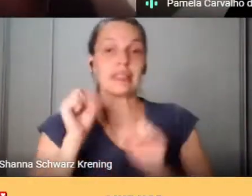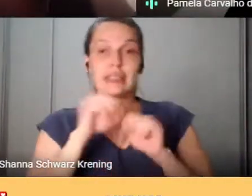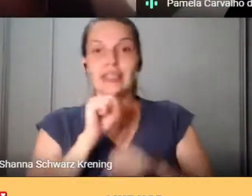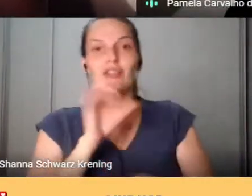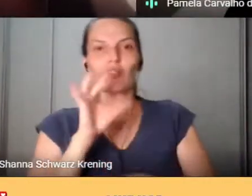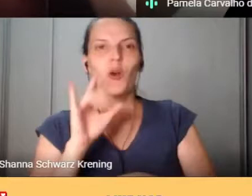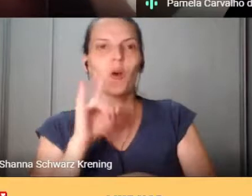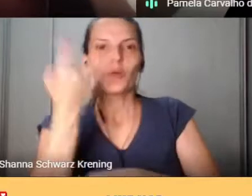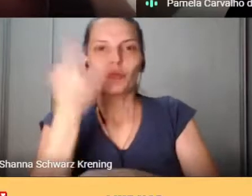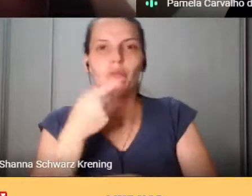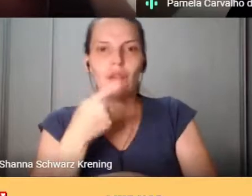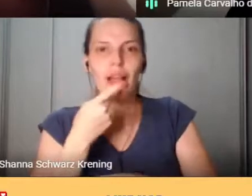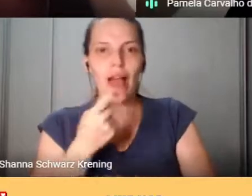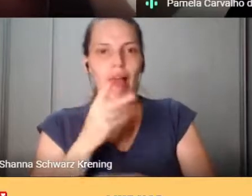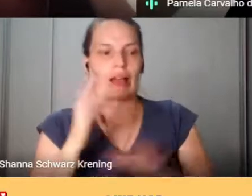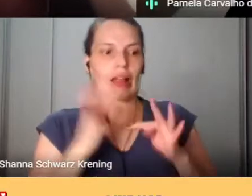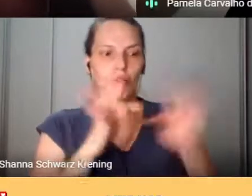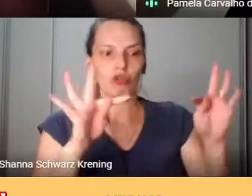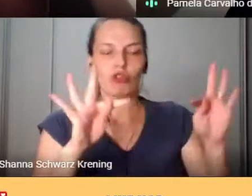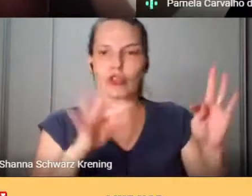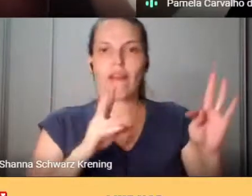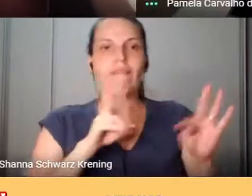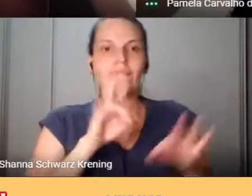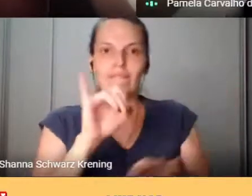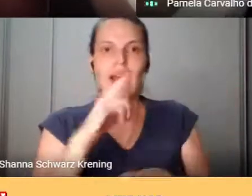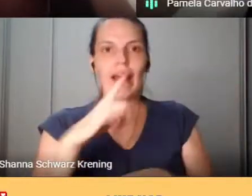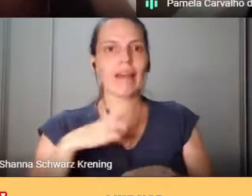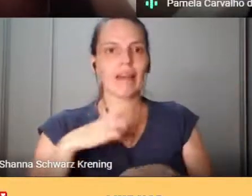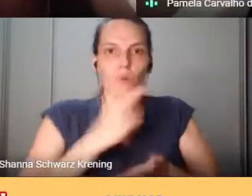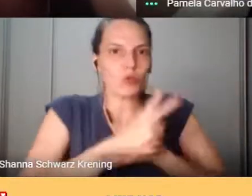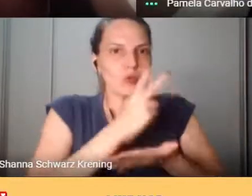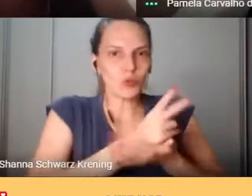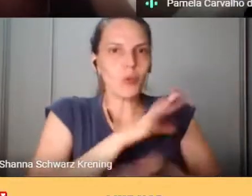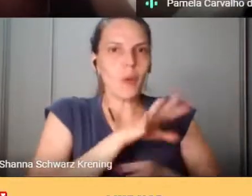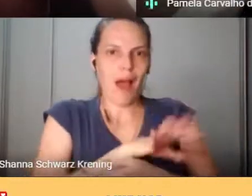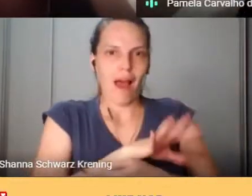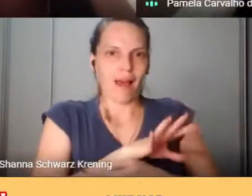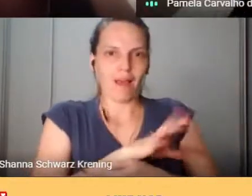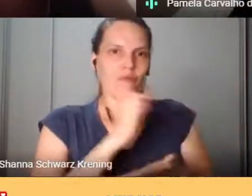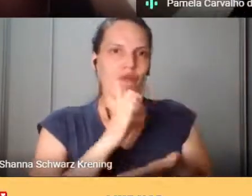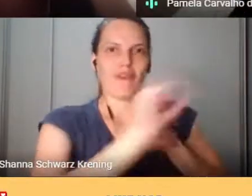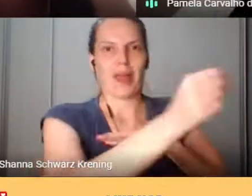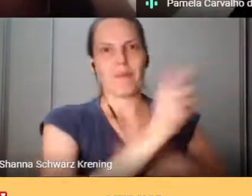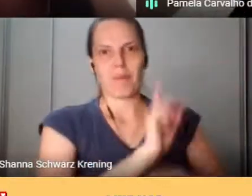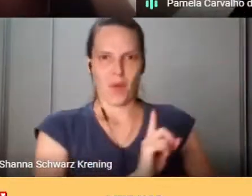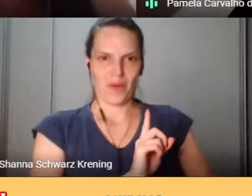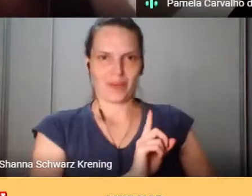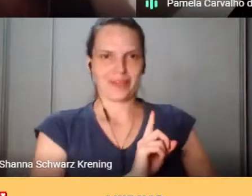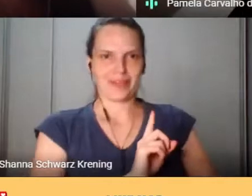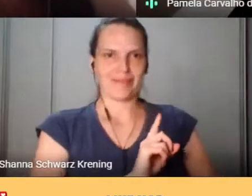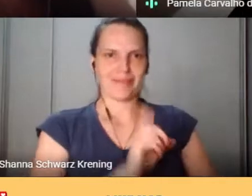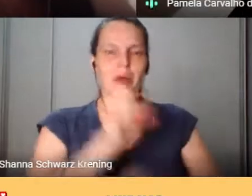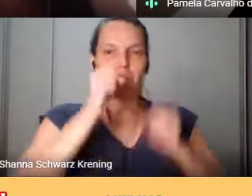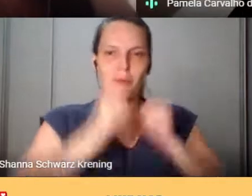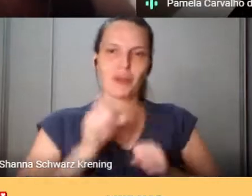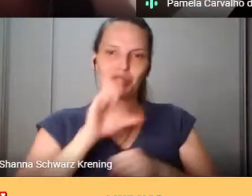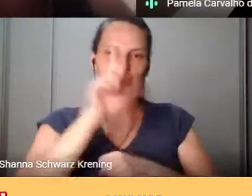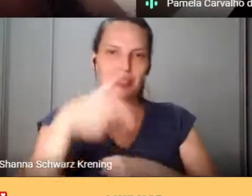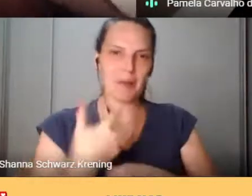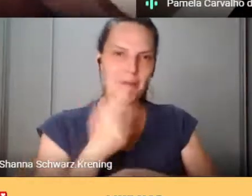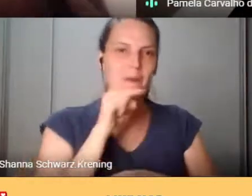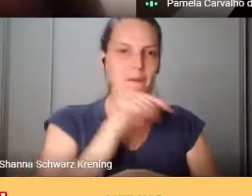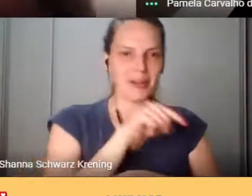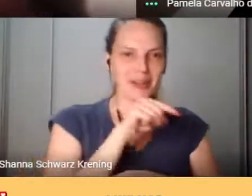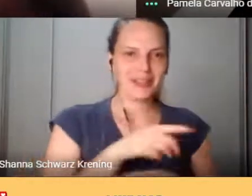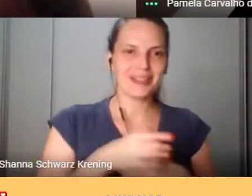estar lá, então a gente tem como dar uma olhada depois, né? E acho que era isso mesmo, Gia, acho que a gente falou